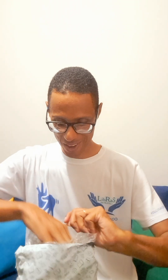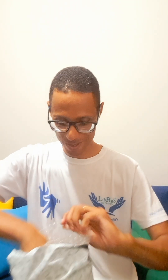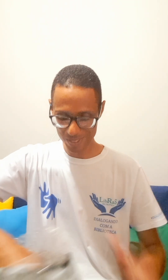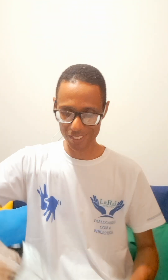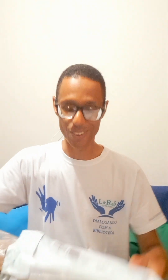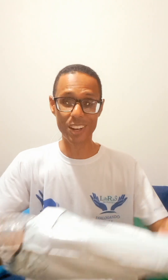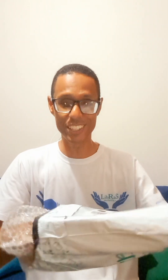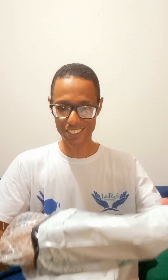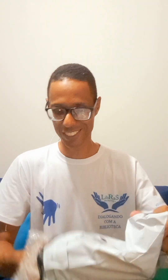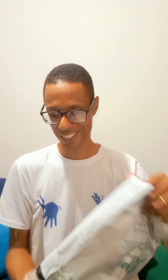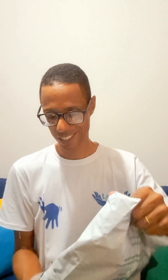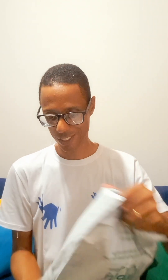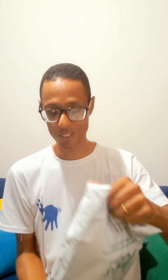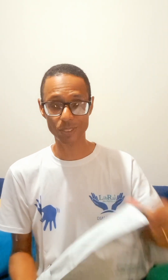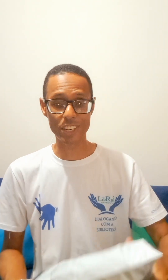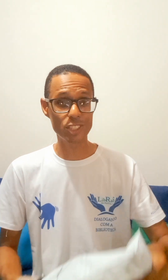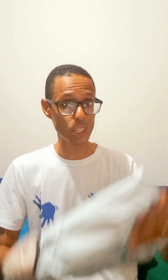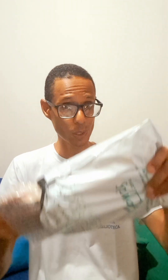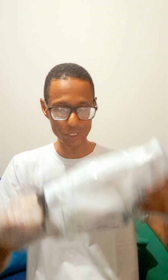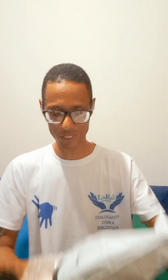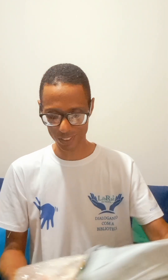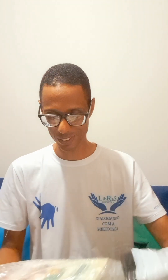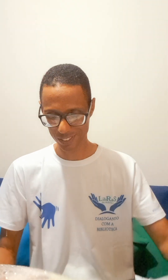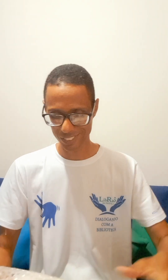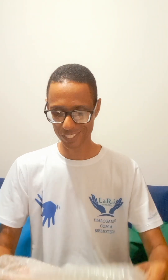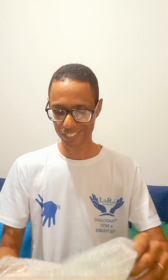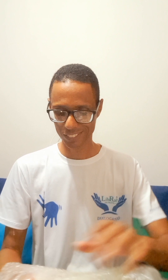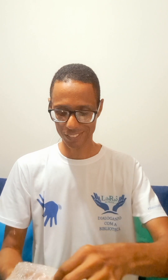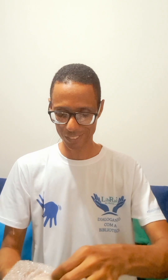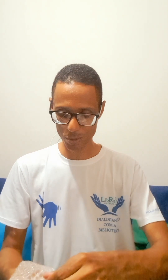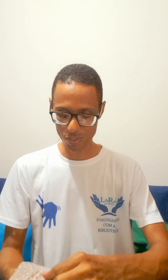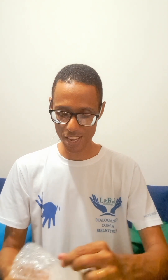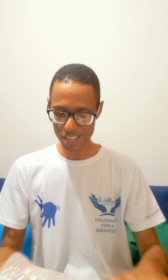são. Olha, são 3 títulos. Vamos ver.